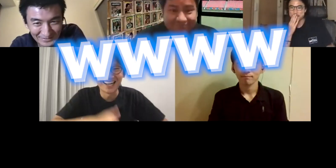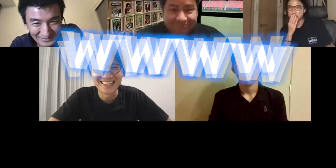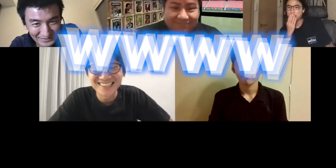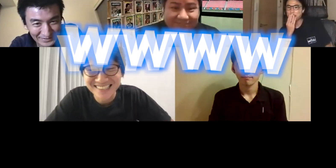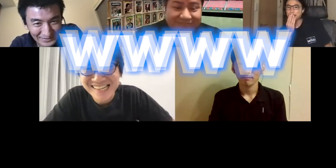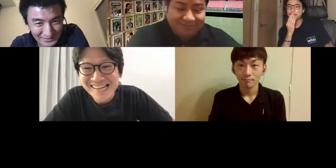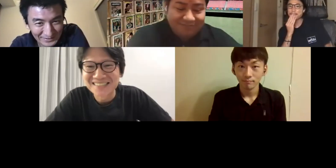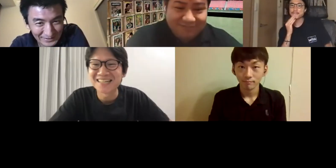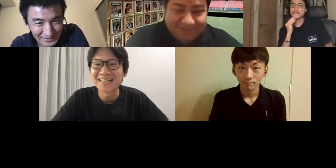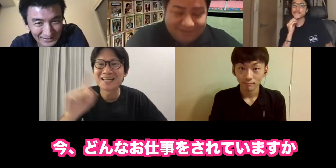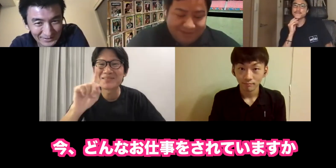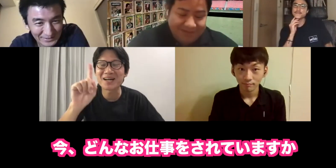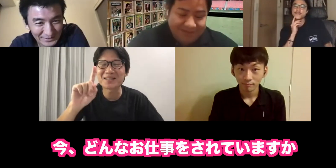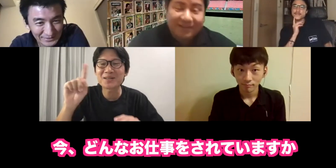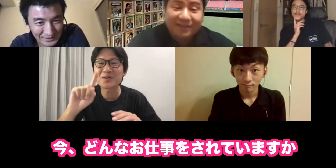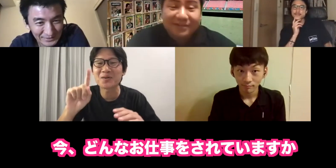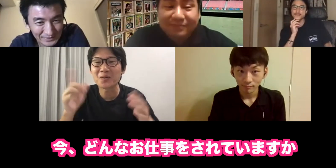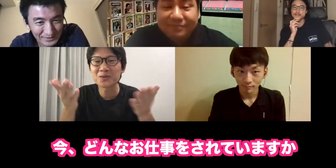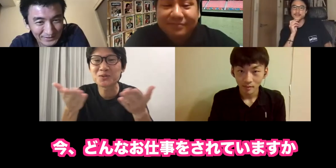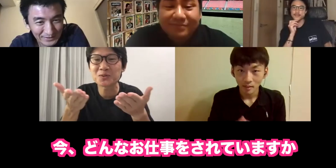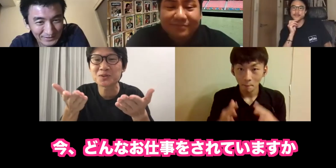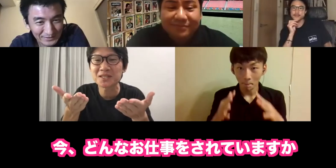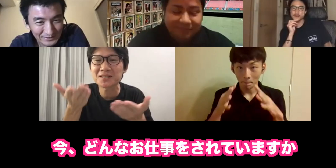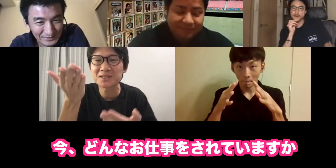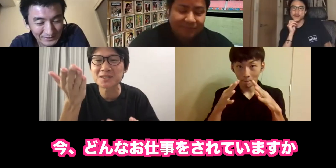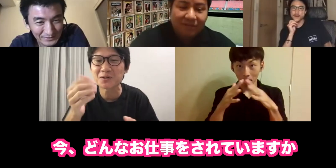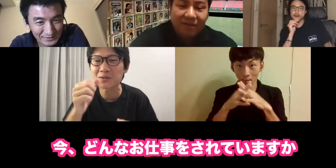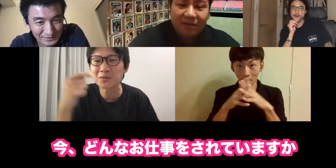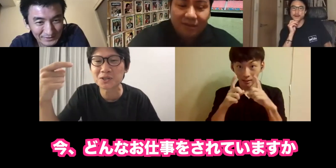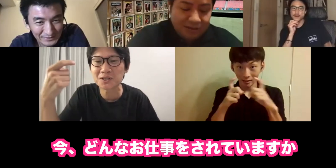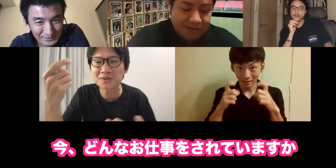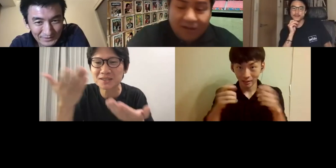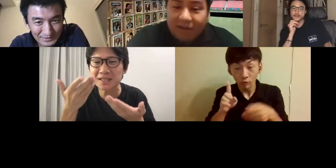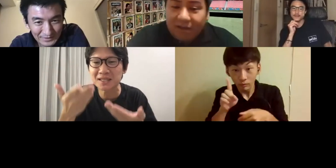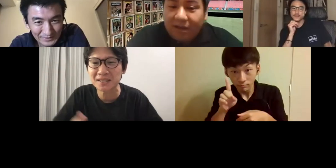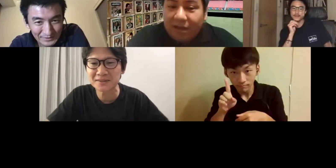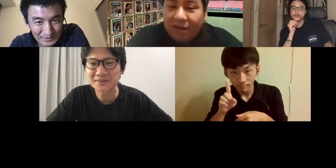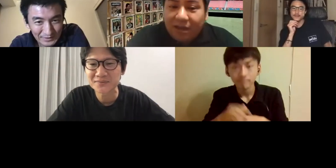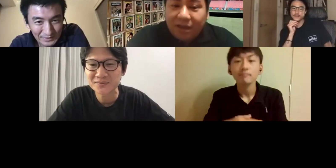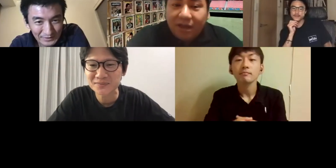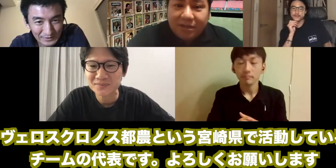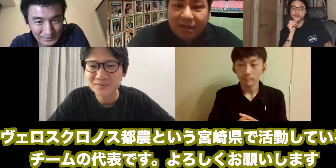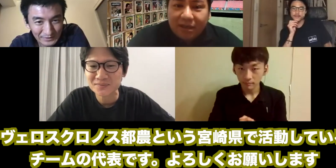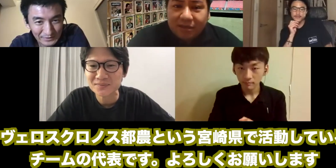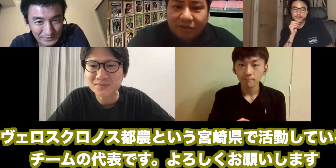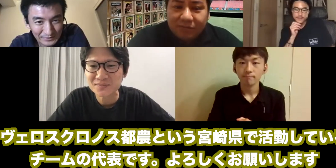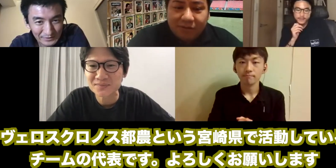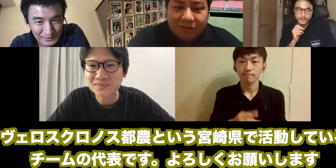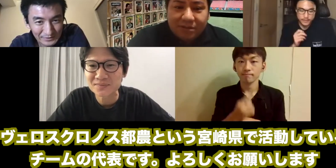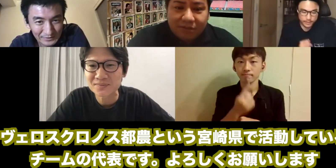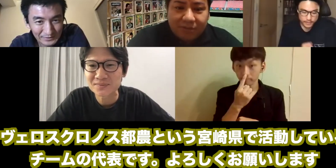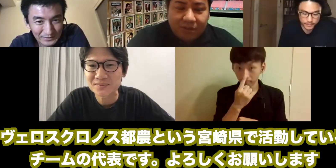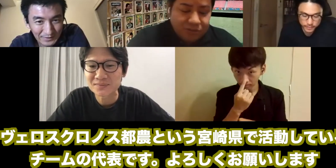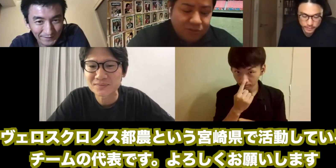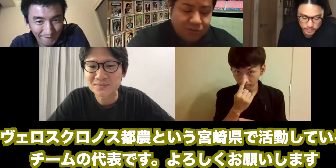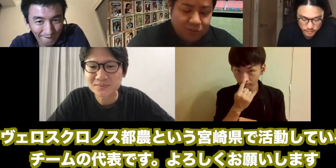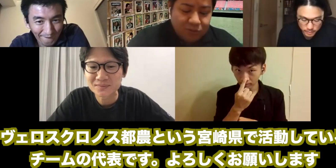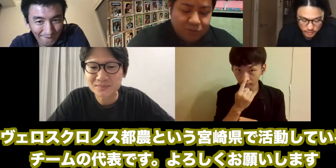はじゃあ今何お仕事されてますか教えてくださいはいえーと今まで砂のベロスクロノ2